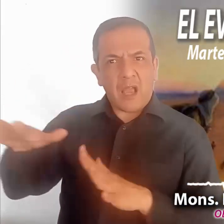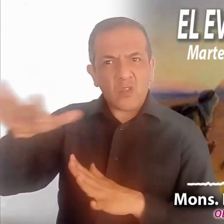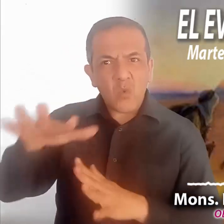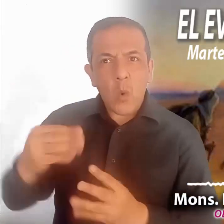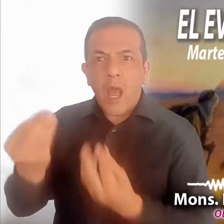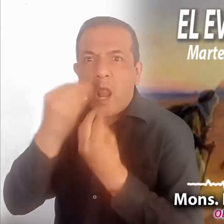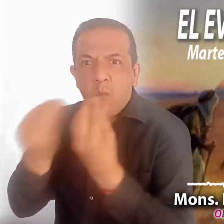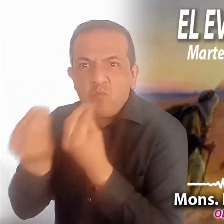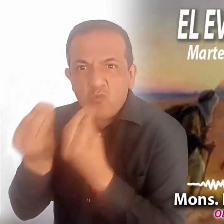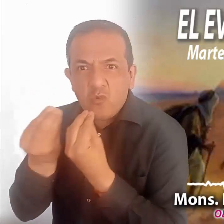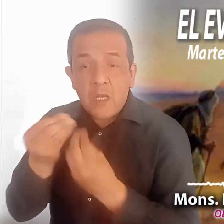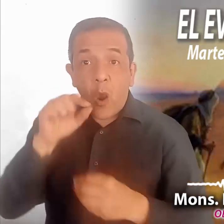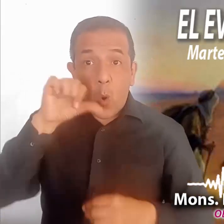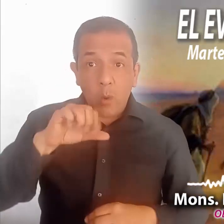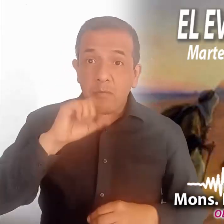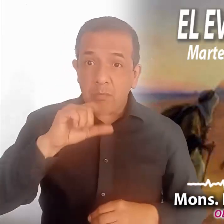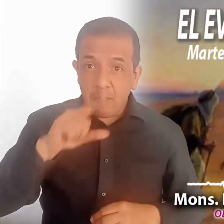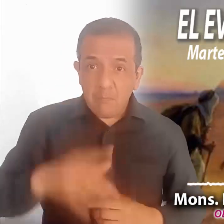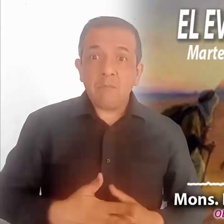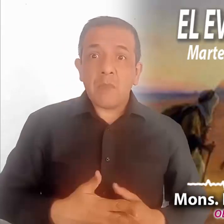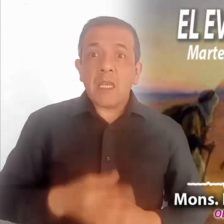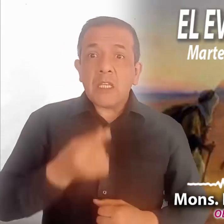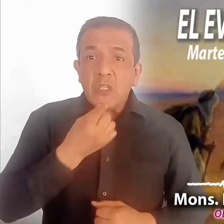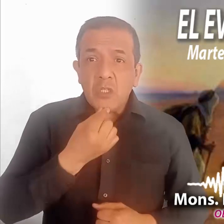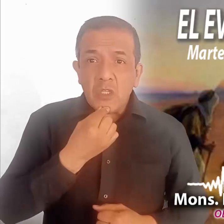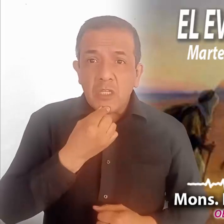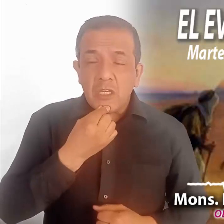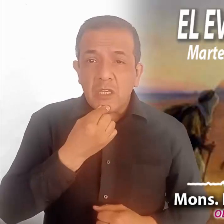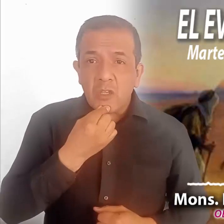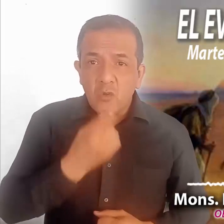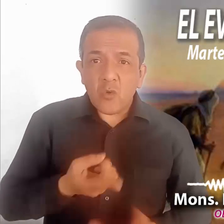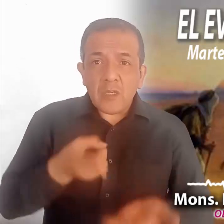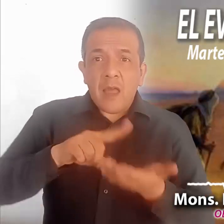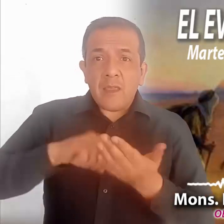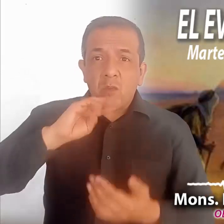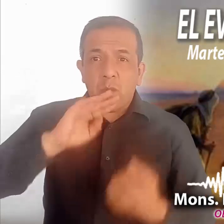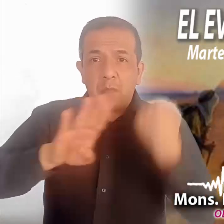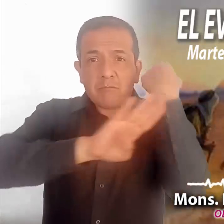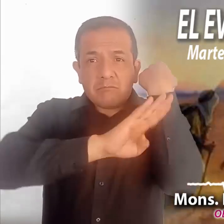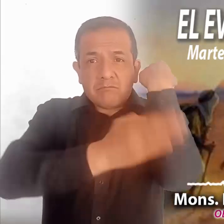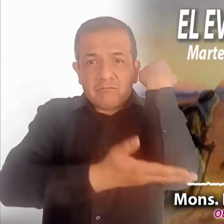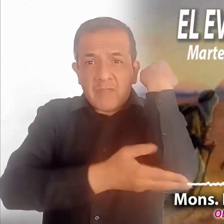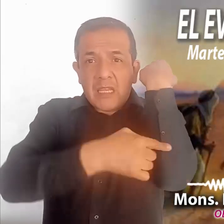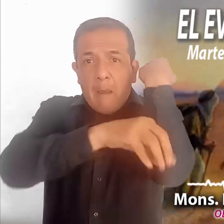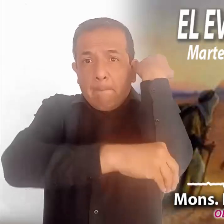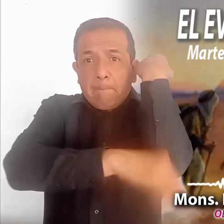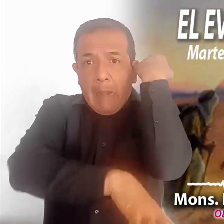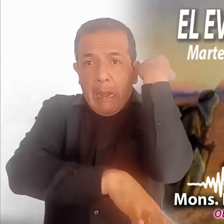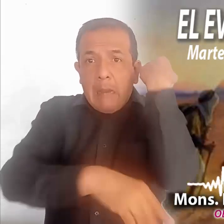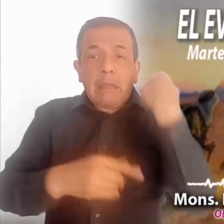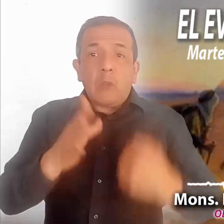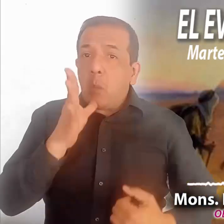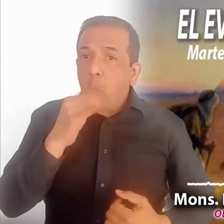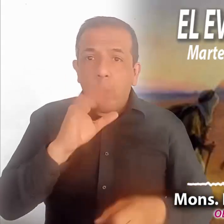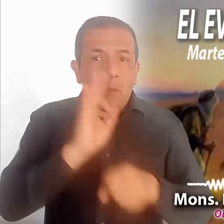de un vientre inocentes pequeñitos que no pudieron defender sus derechos ante la